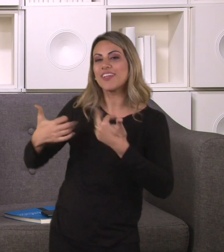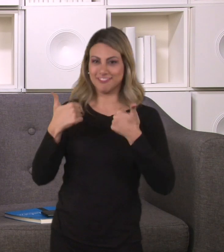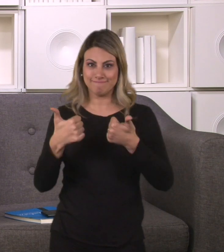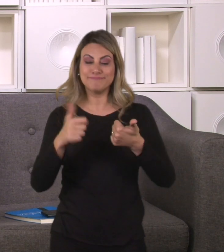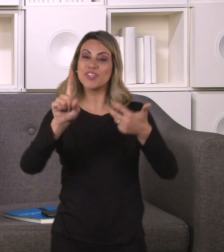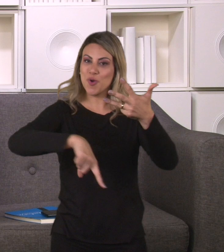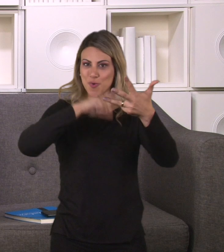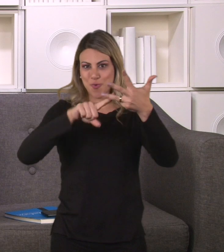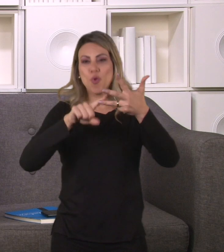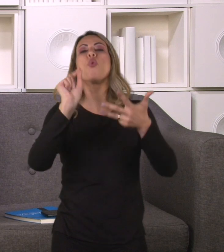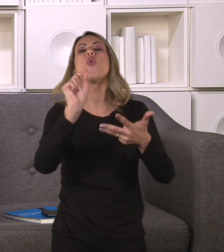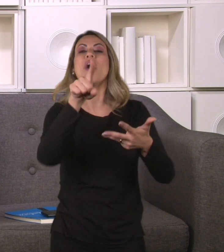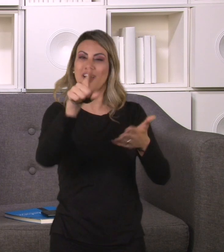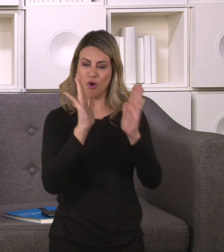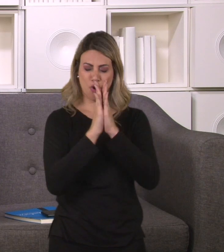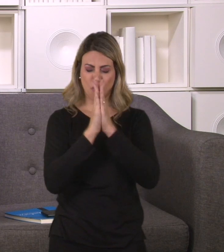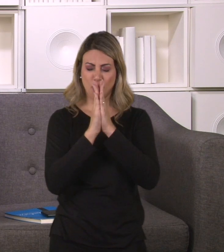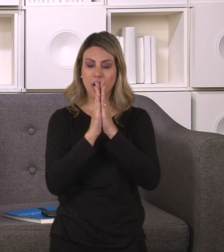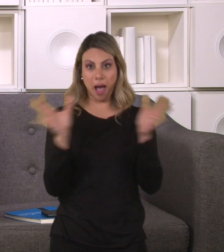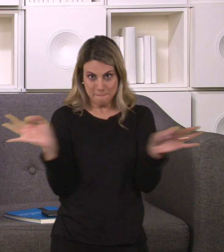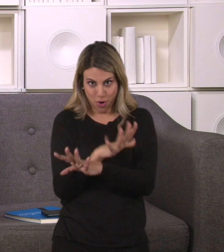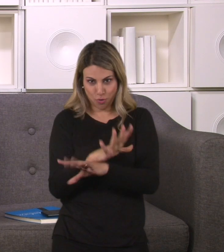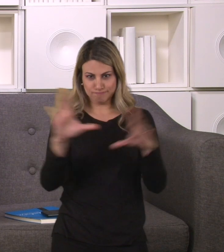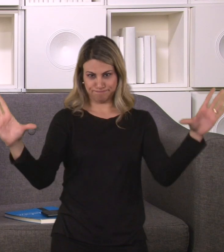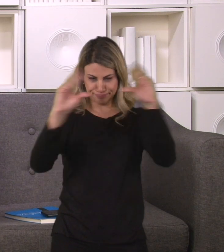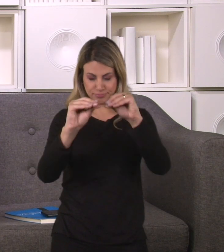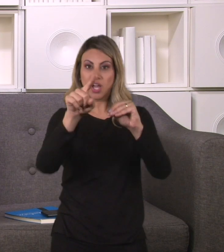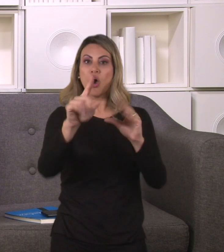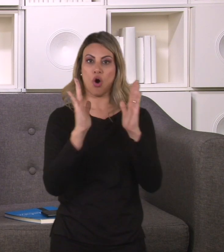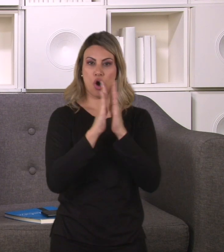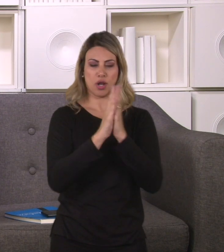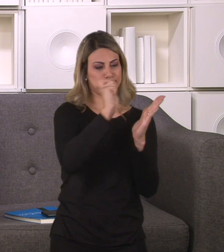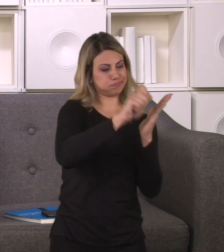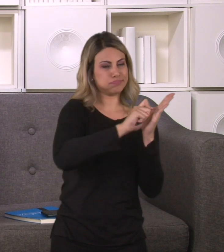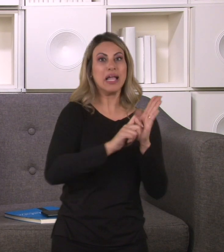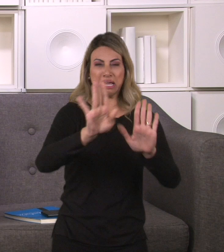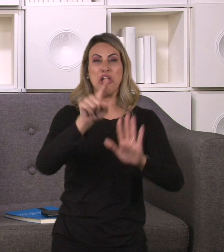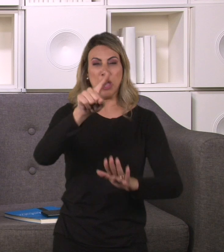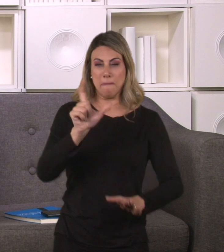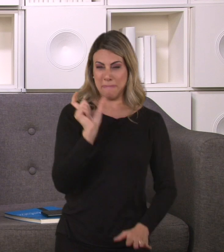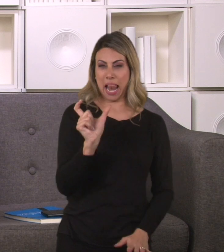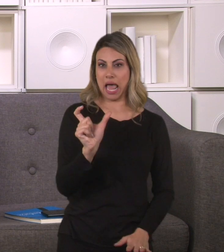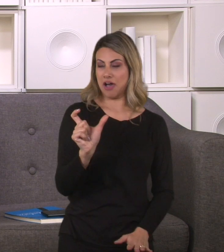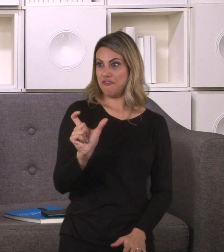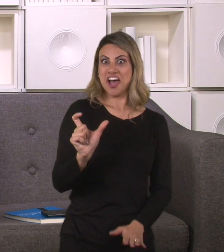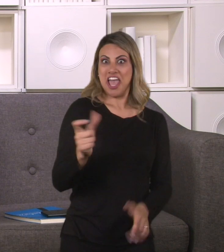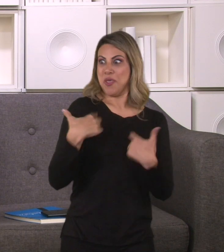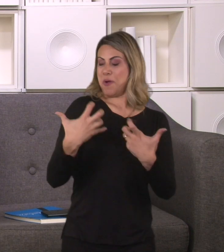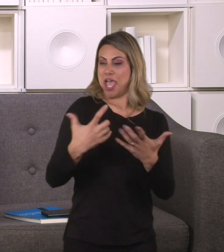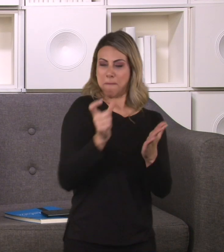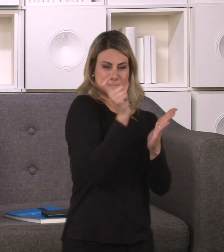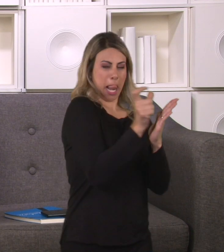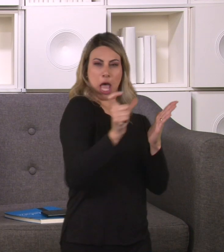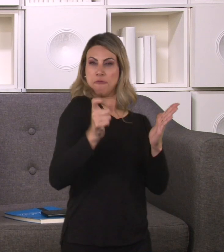sua oração. E eu queria recomendar que você não ficasse elaborando muito a sua oração. Não ficasse escolhendo